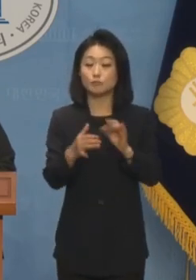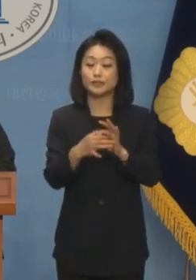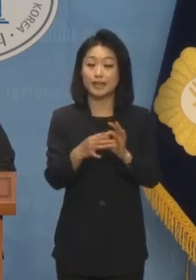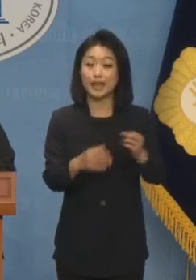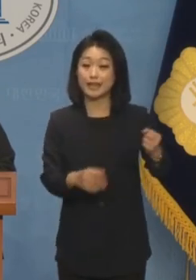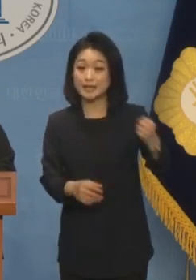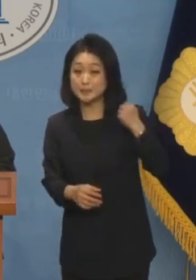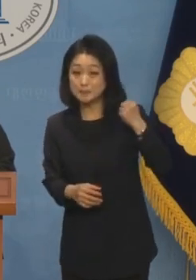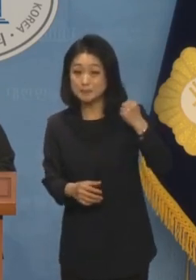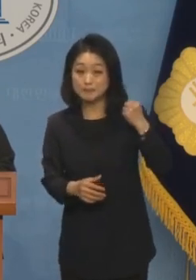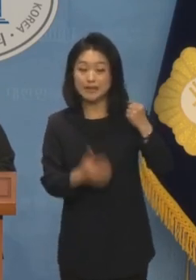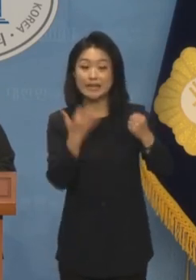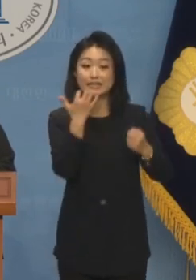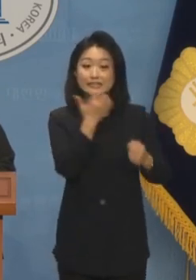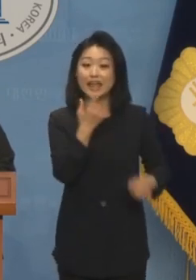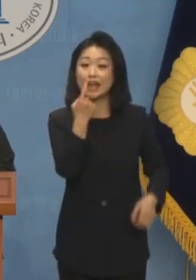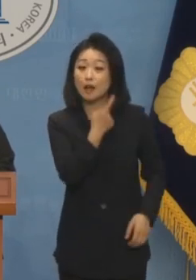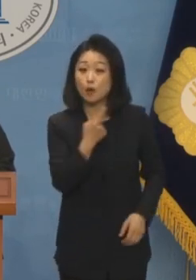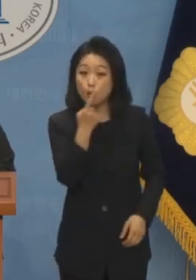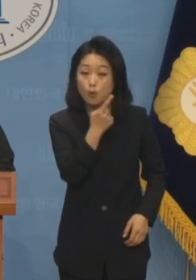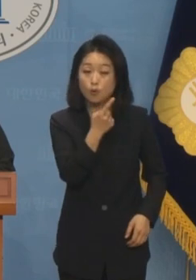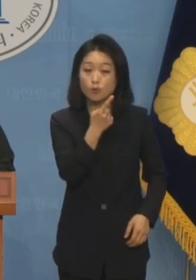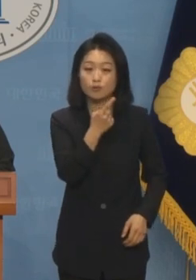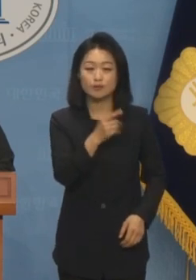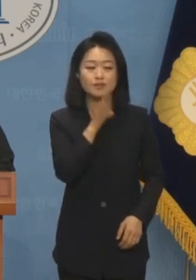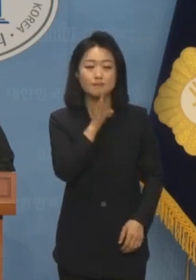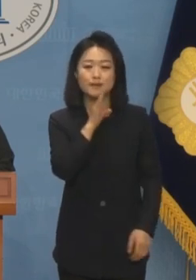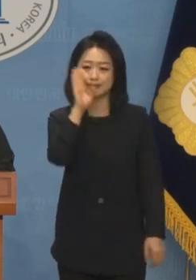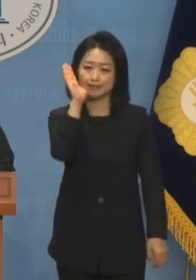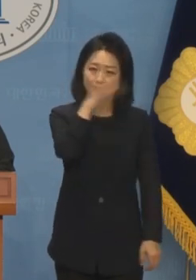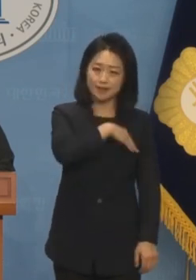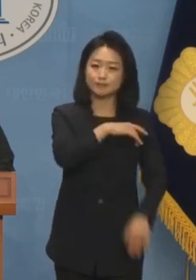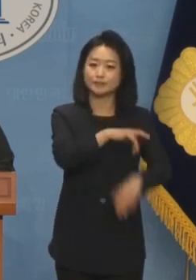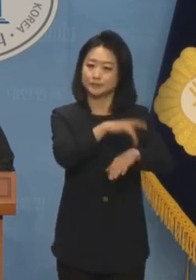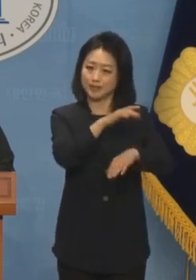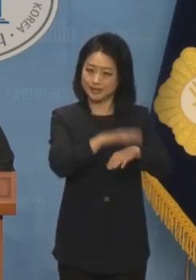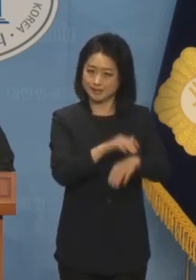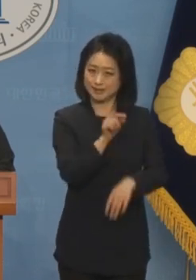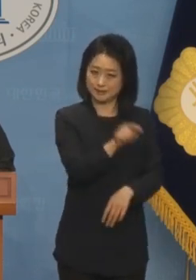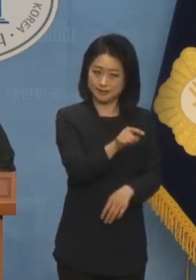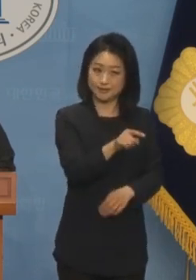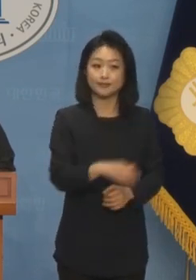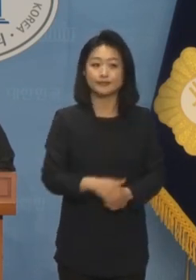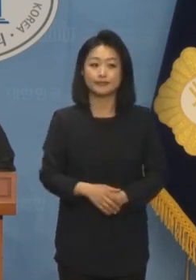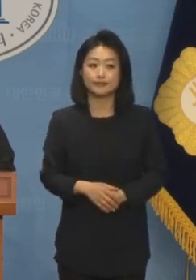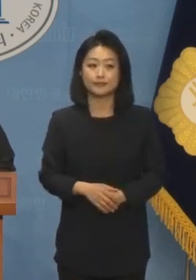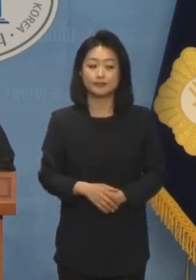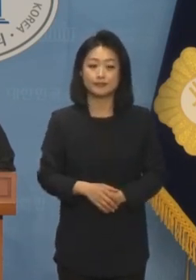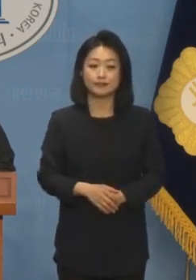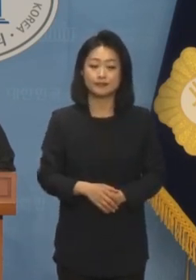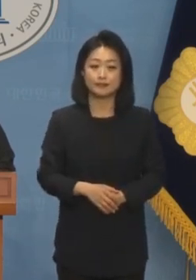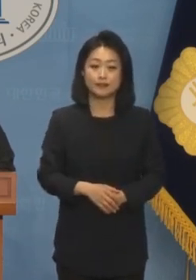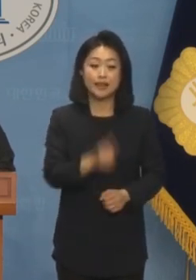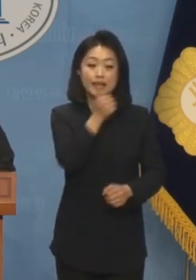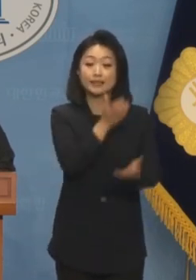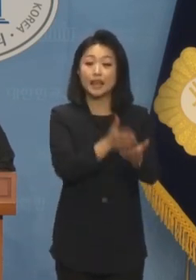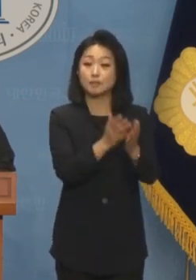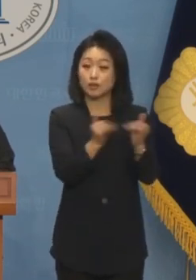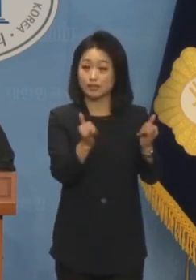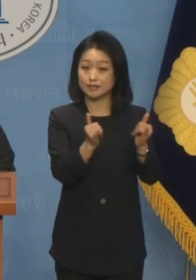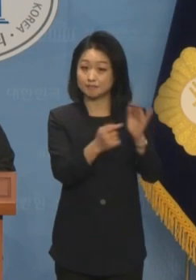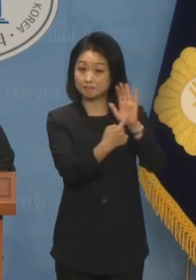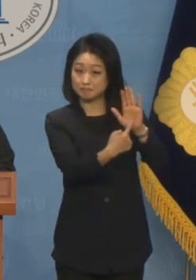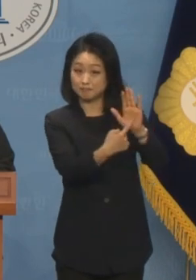국민의힘의 여전한 색깔론, 참으로 못된 버릇입니다. 김민수 국민의힘